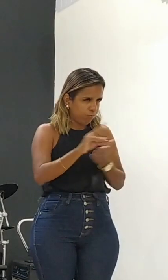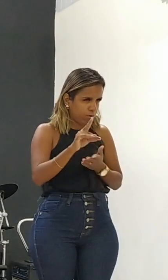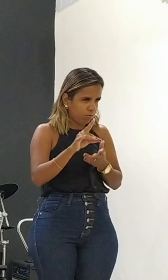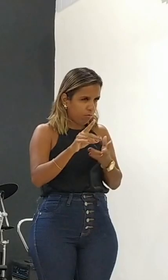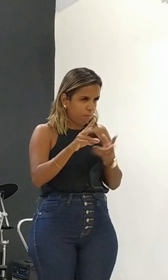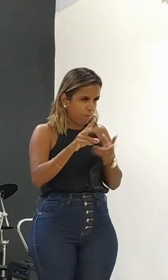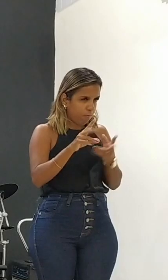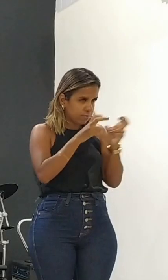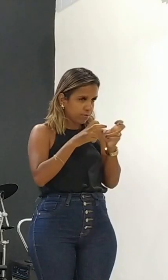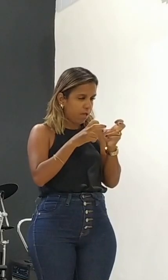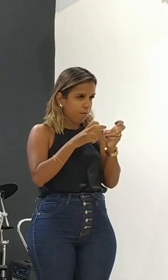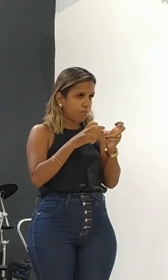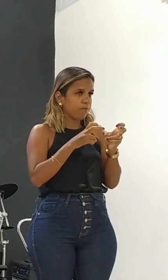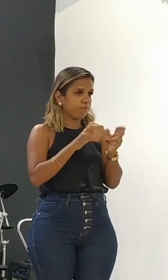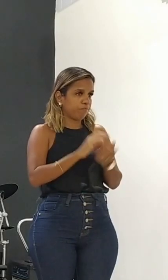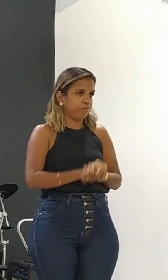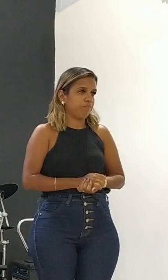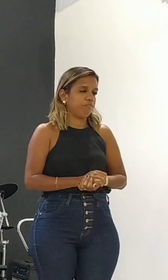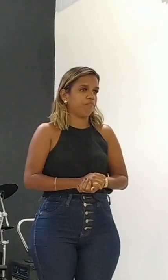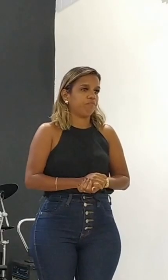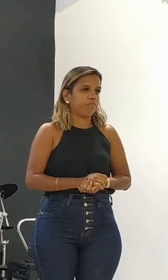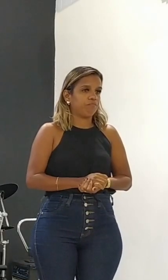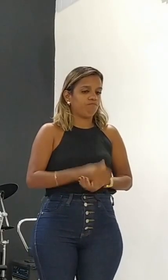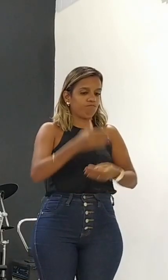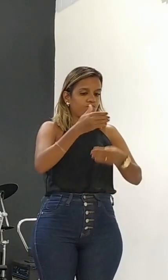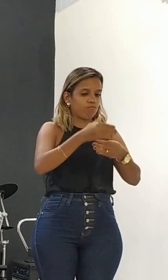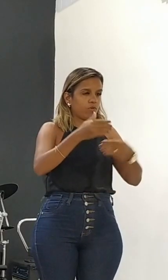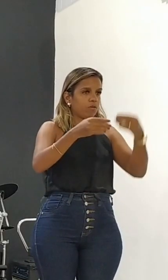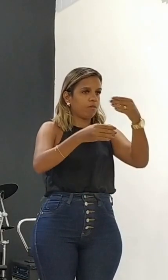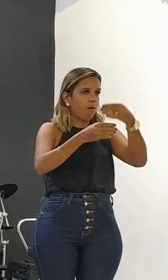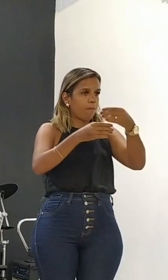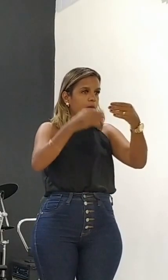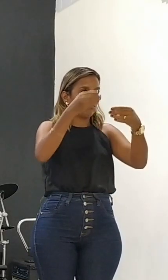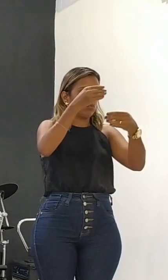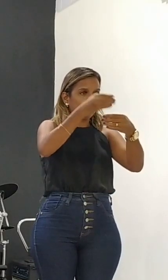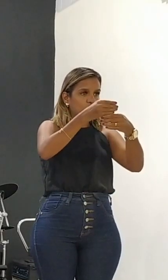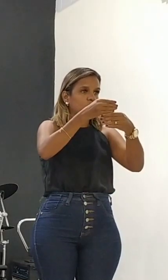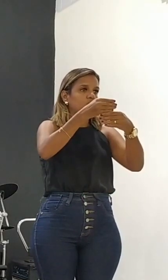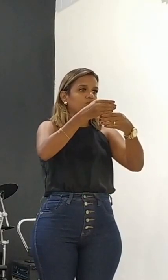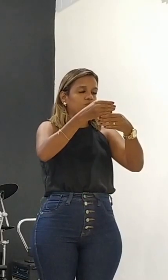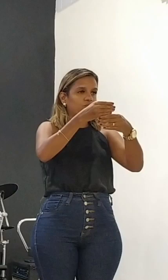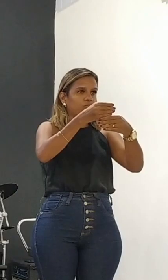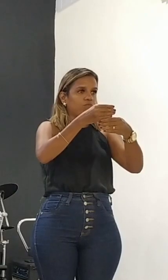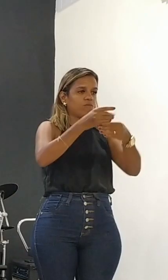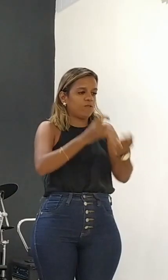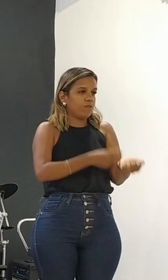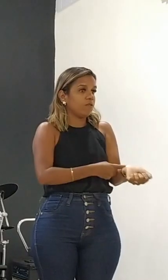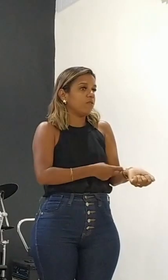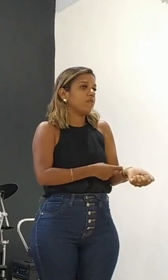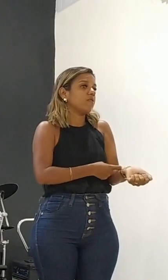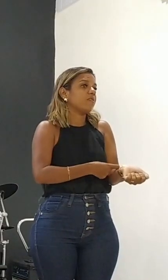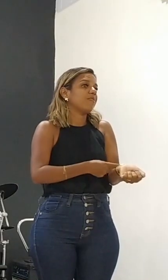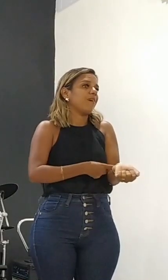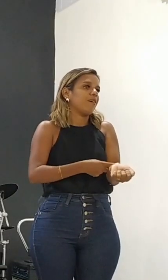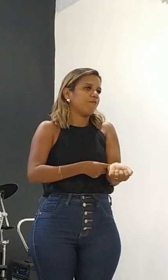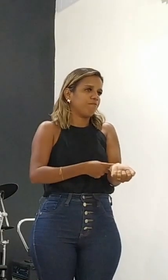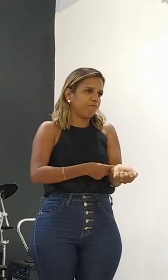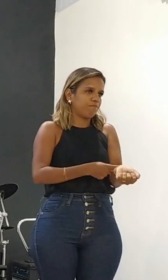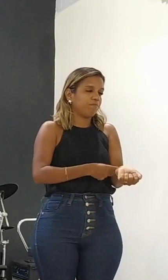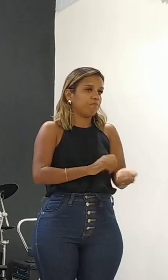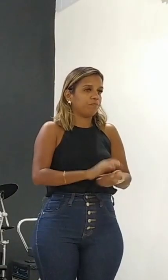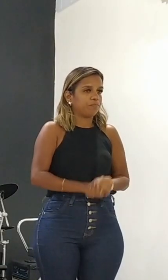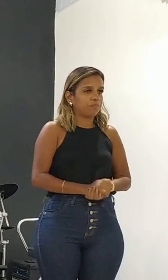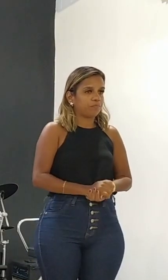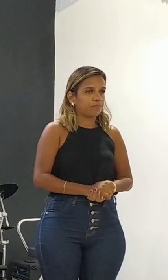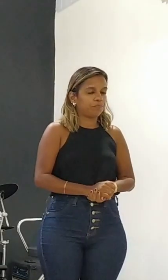viu que as brechas iam sendo tapadas, eles se irritaram sobremodo.